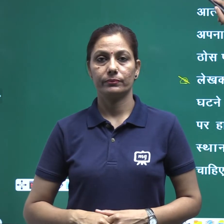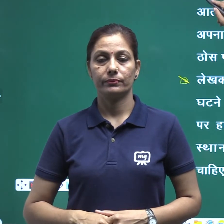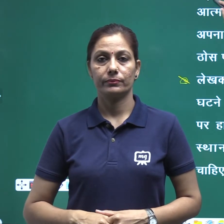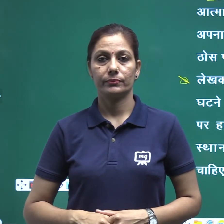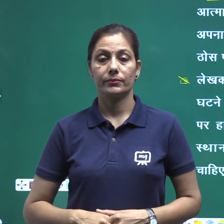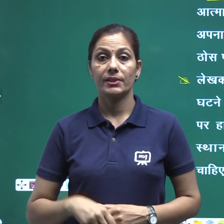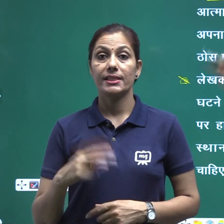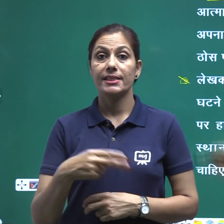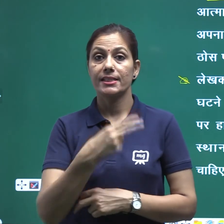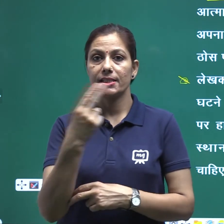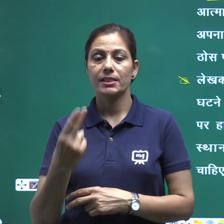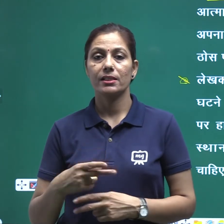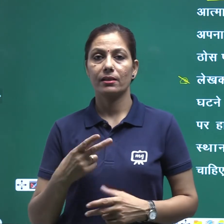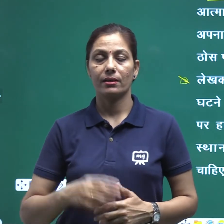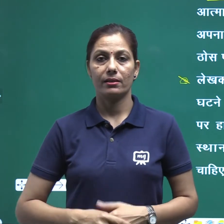चित्रकला